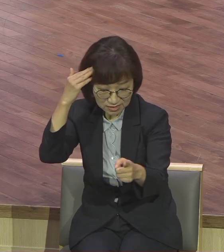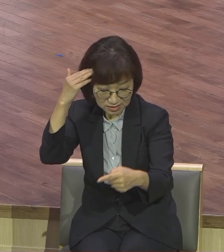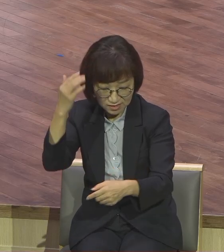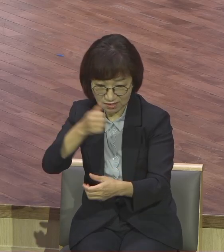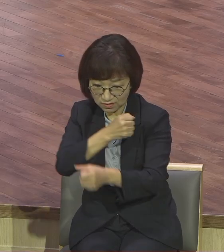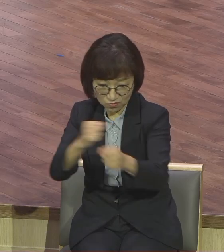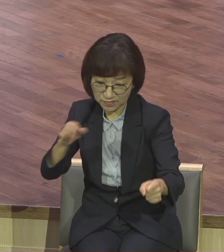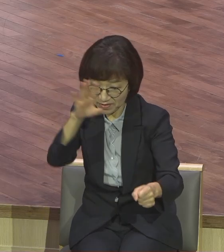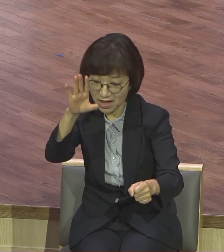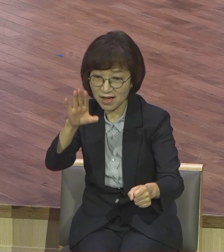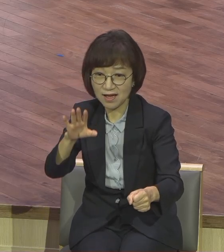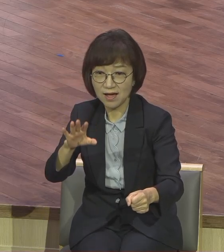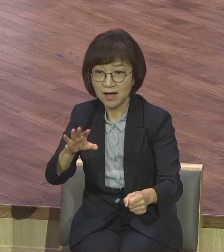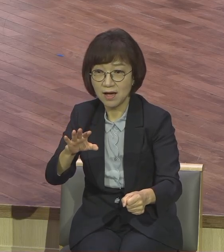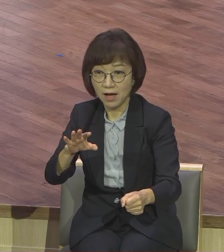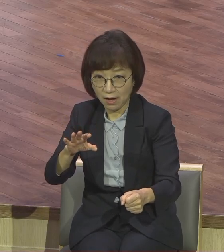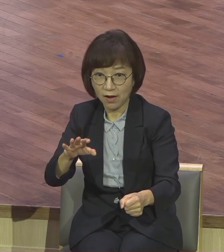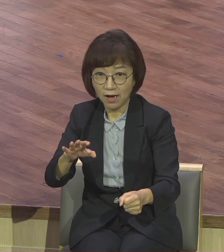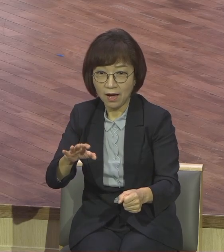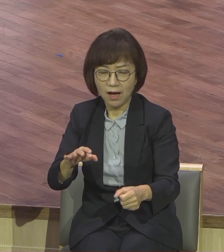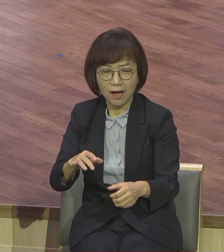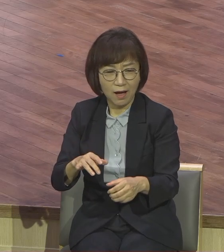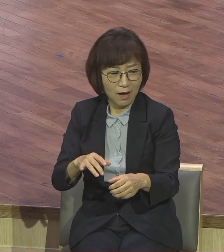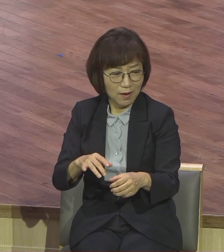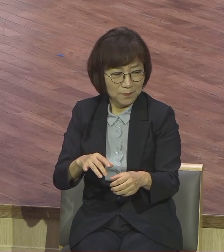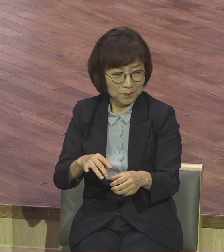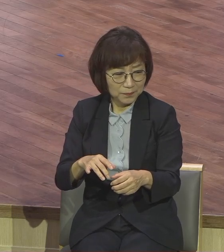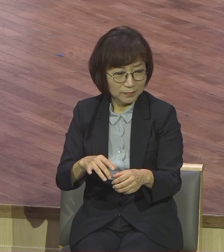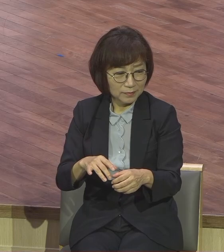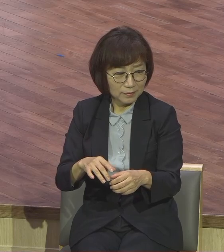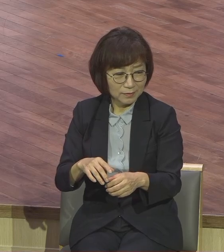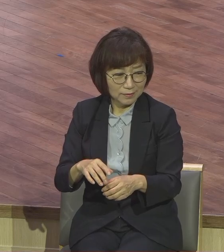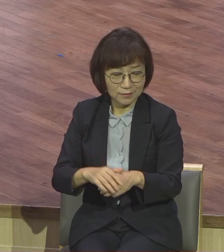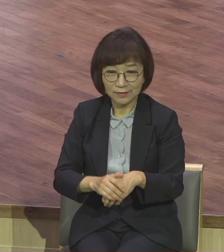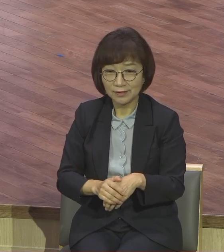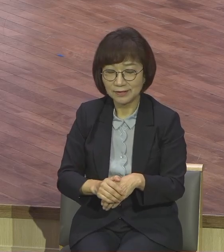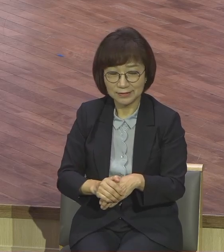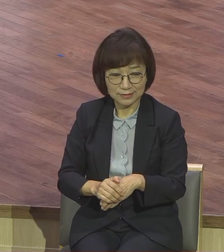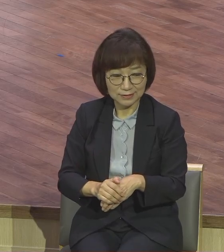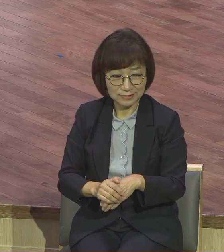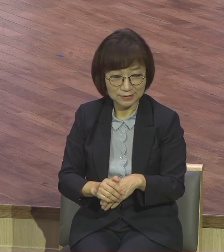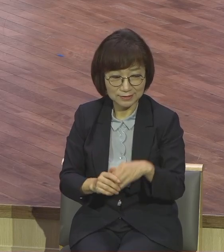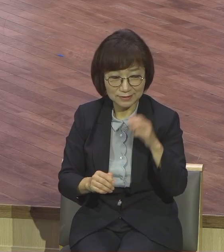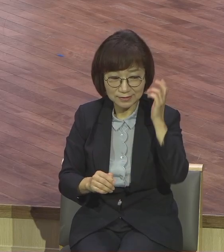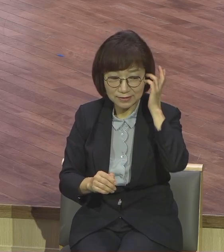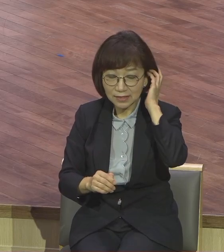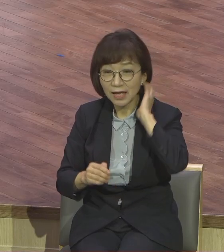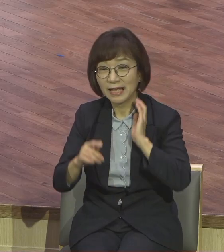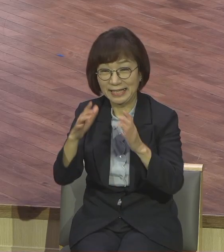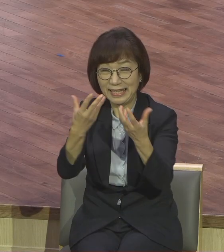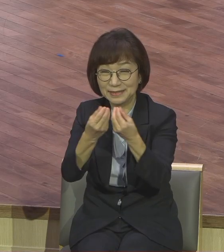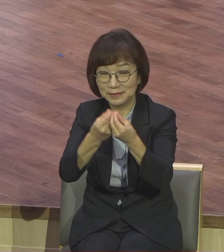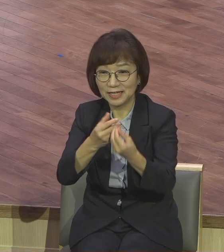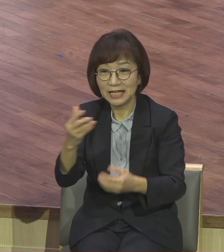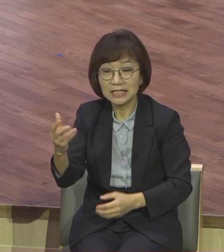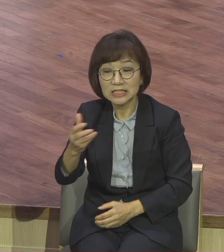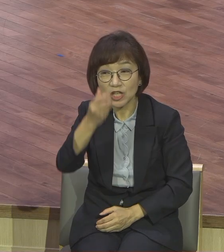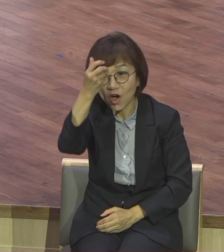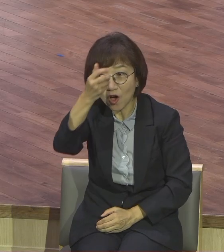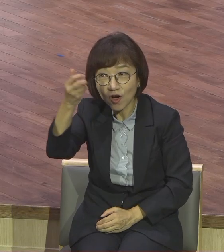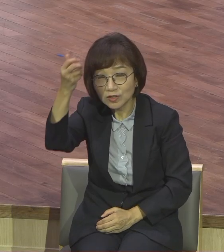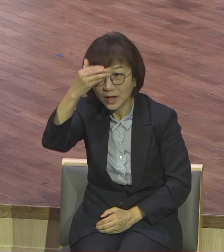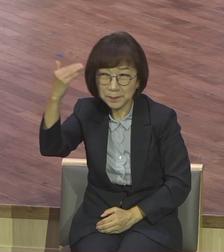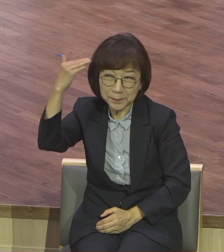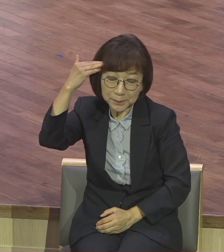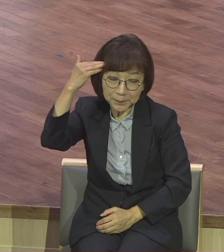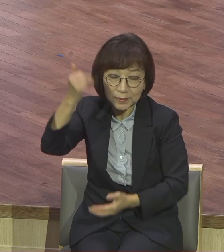원래 성경에 나와 있어요. 왜 성령 회방죄가 뭡니까? 전도 성교 막는 걸